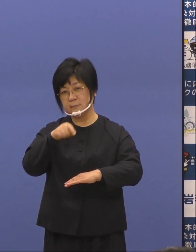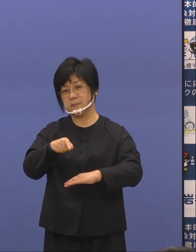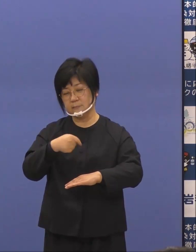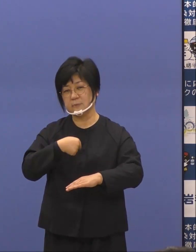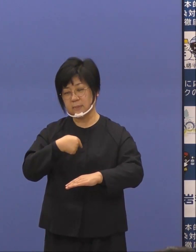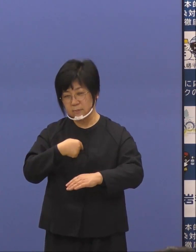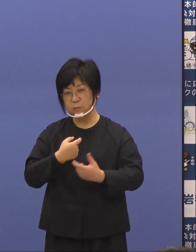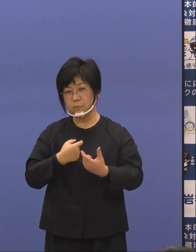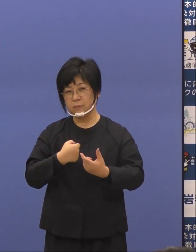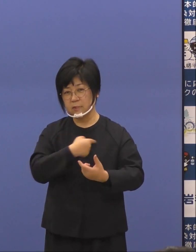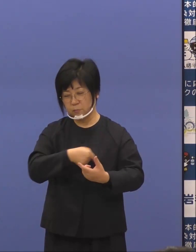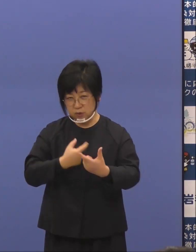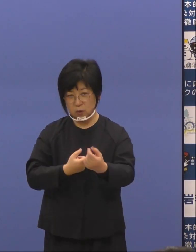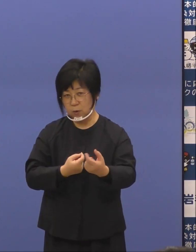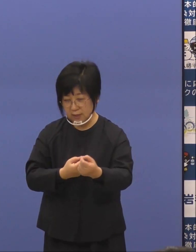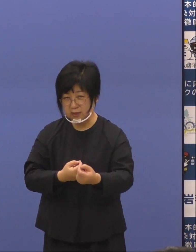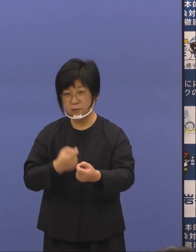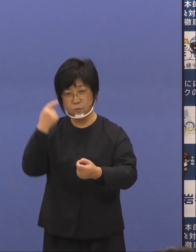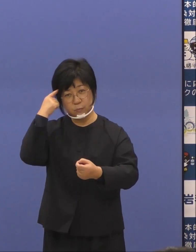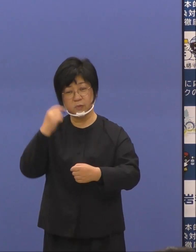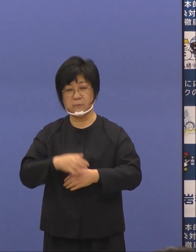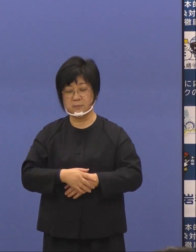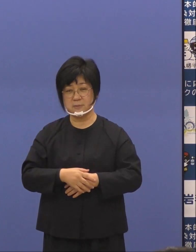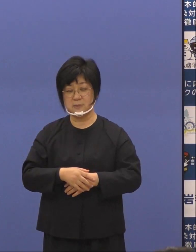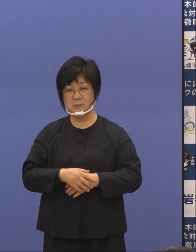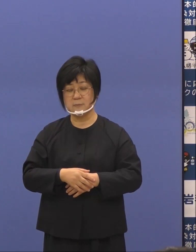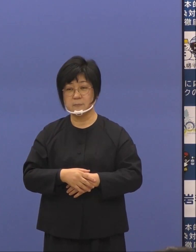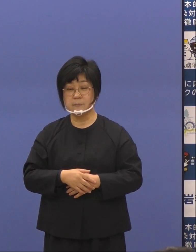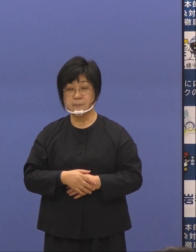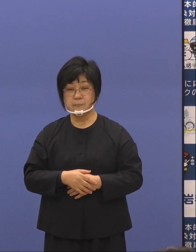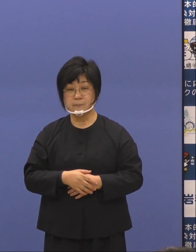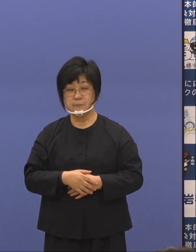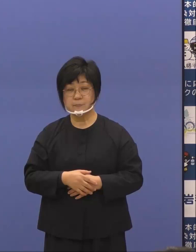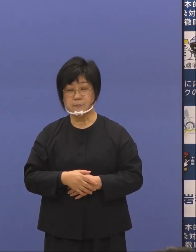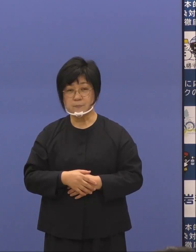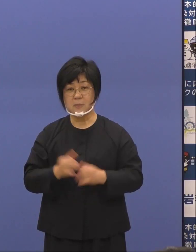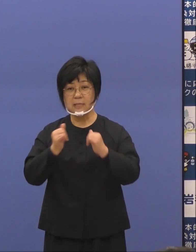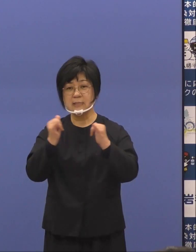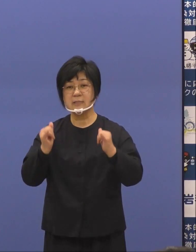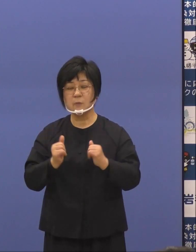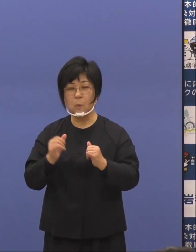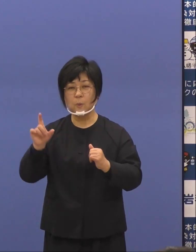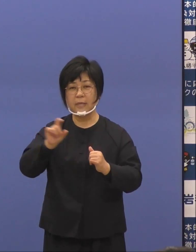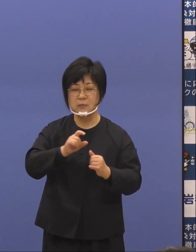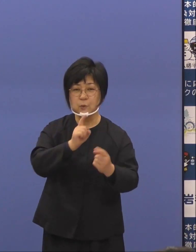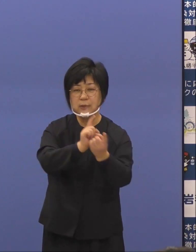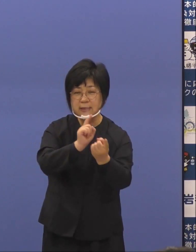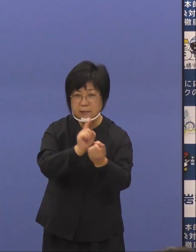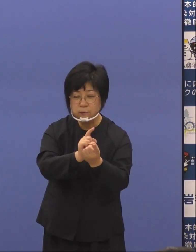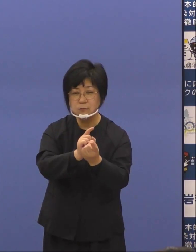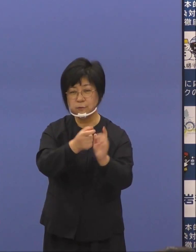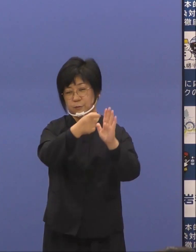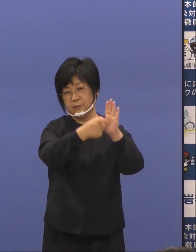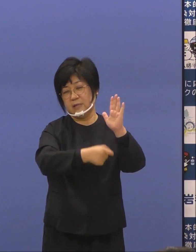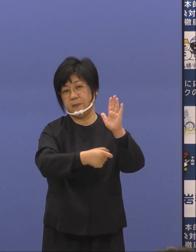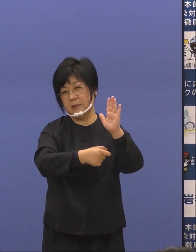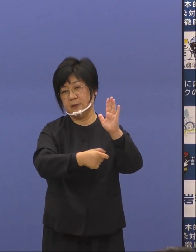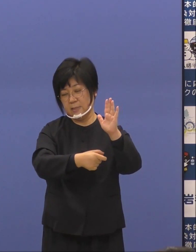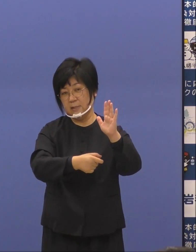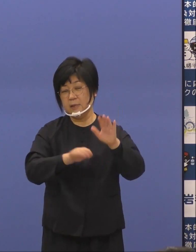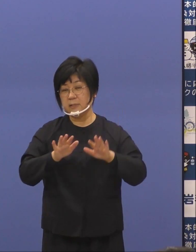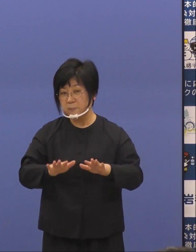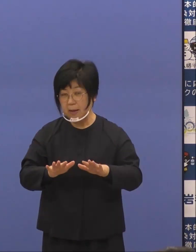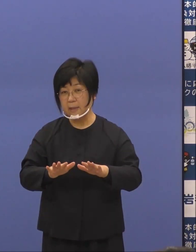、人口減少対策っていうテーマに集中することで、こう今目の前に